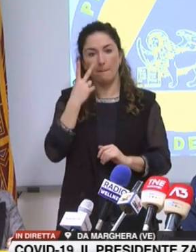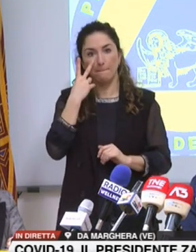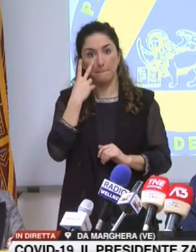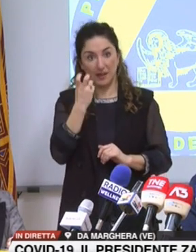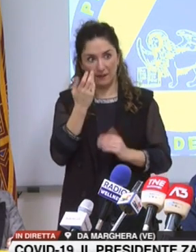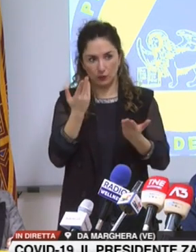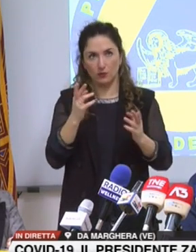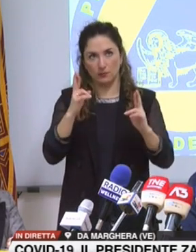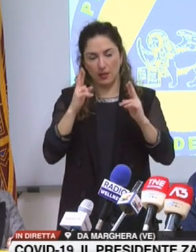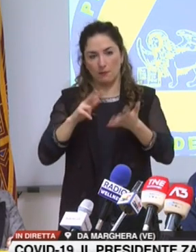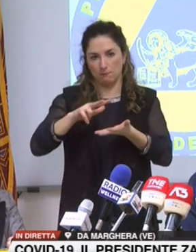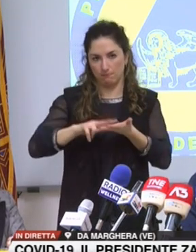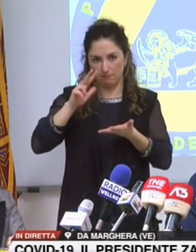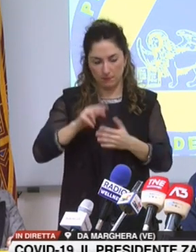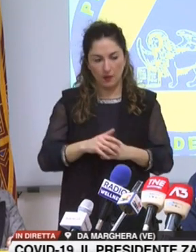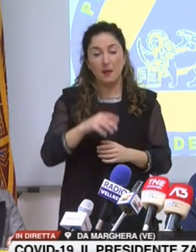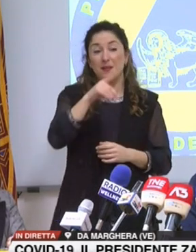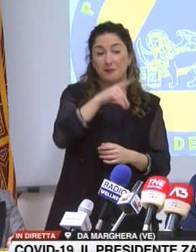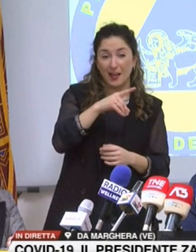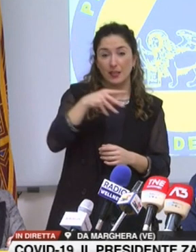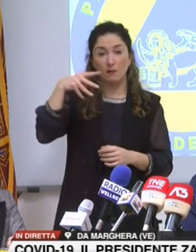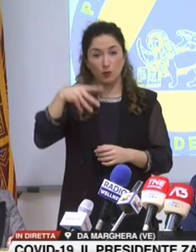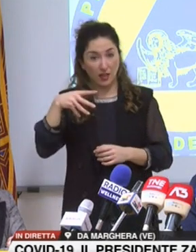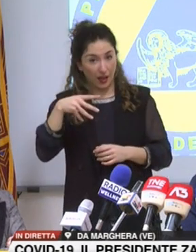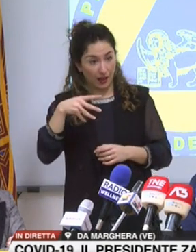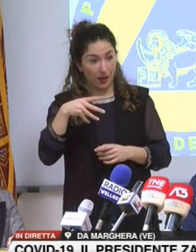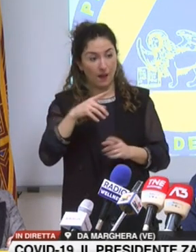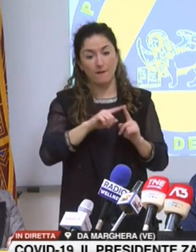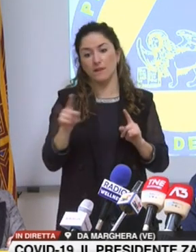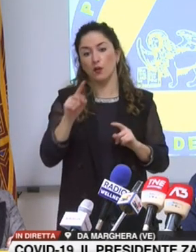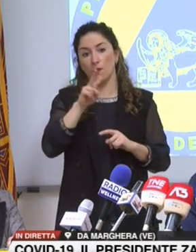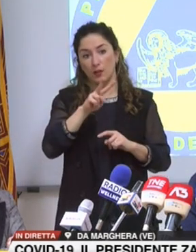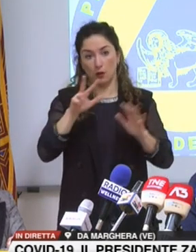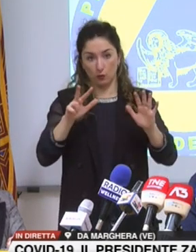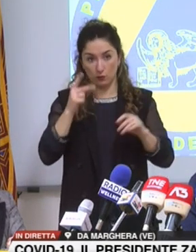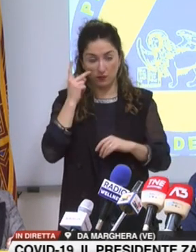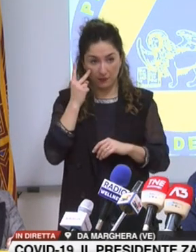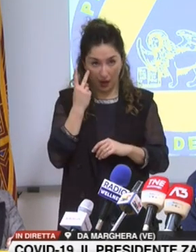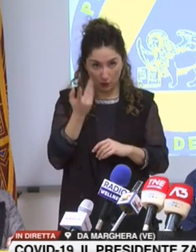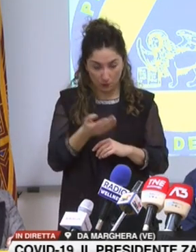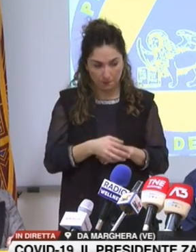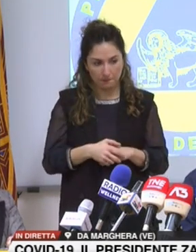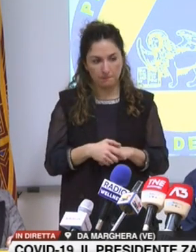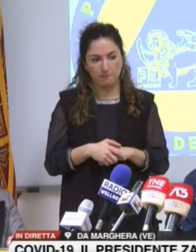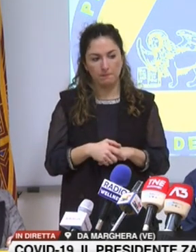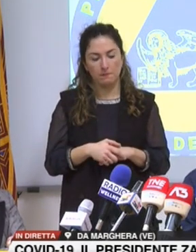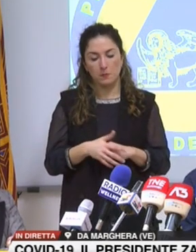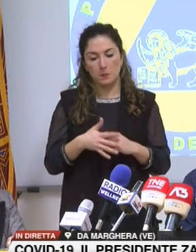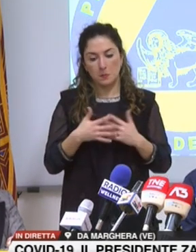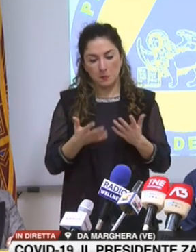che sia confermata, che per Pfizer e Moderna arriva fino al 28 febbraio. E noi avremo, a